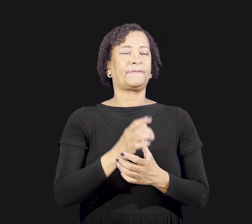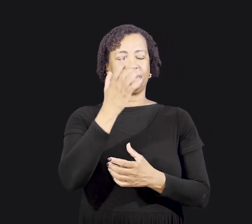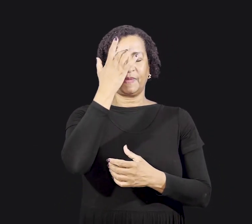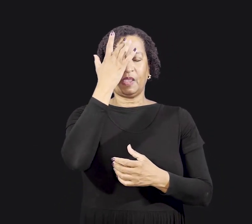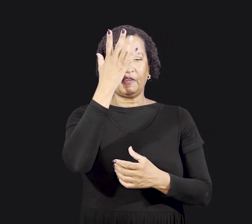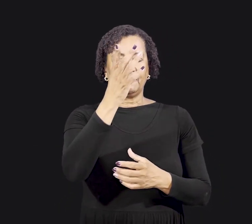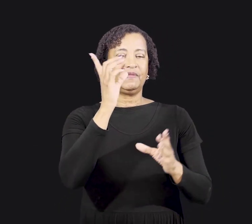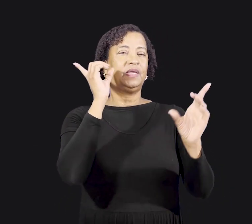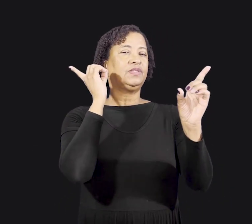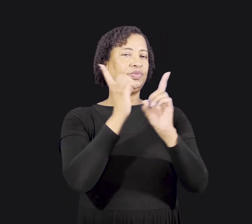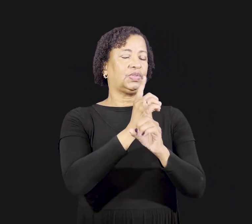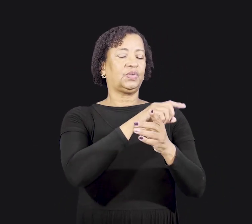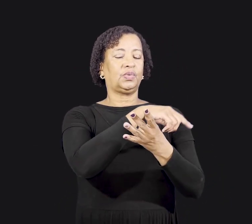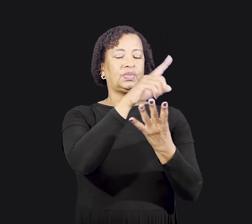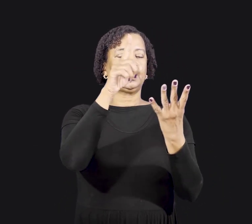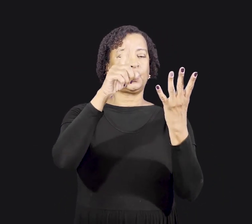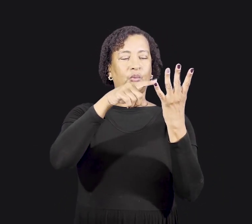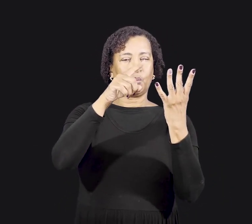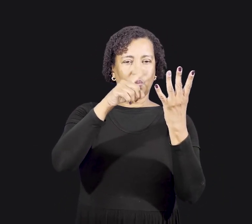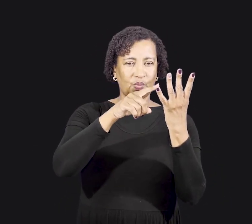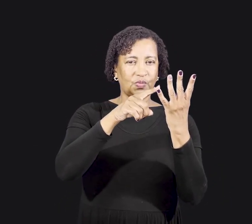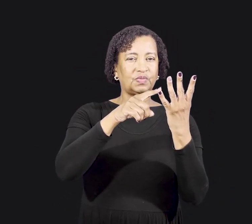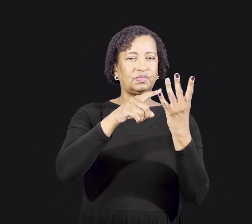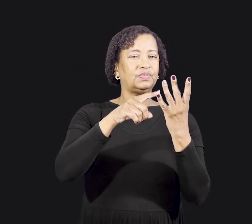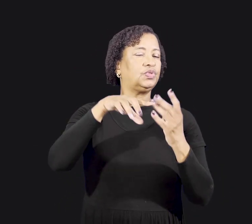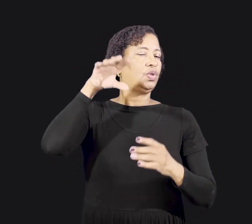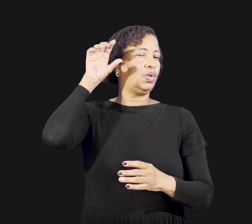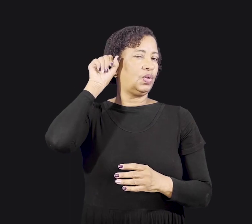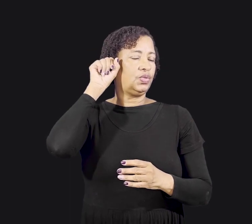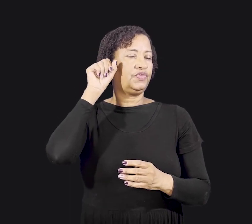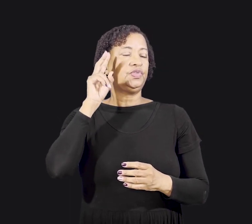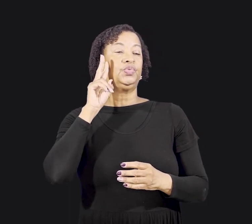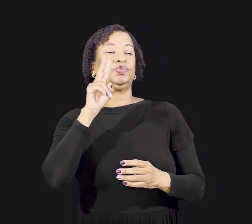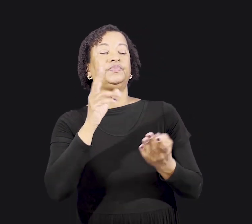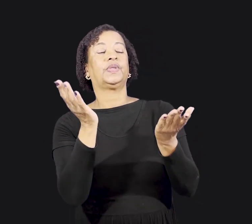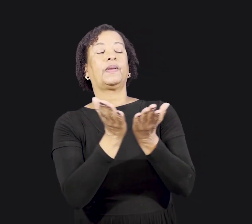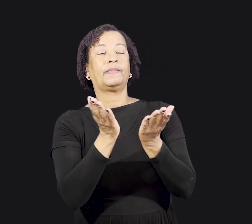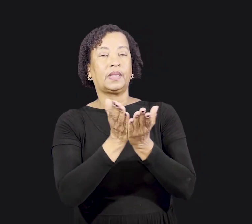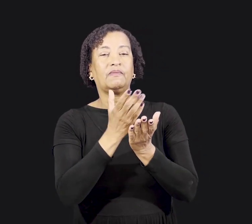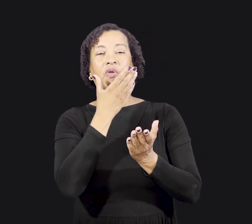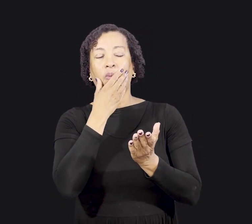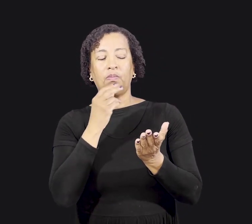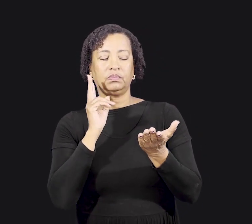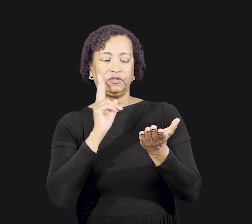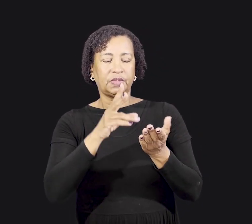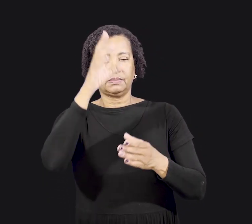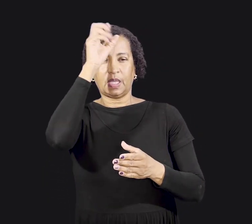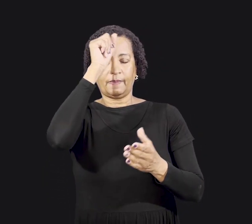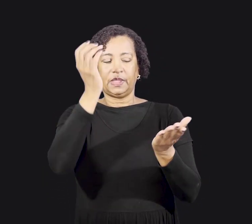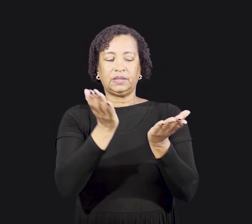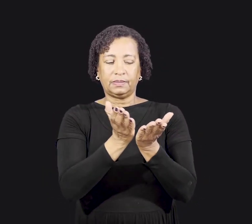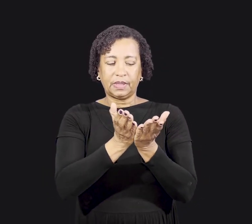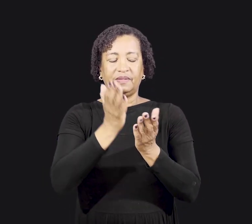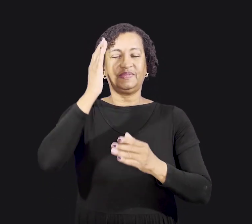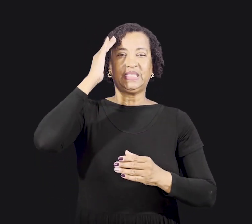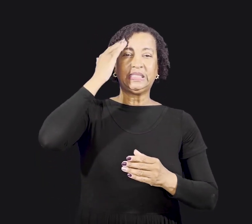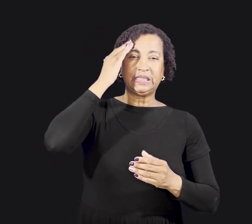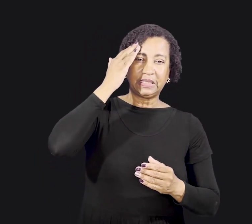é fácil encontrar o quarto tipo de ouvinte da palavra? Aquele homem que ouve a palavra de Deus e a entende, no poder